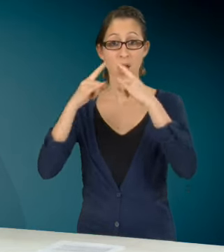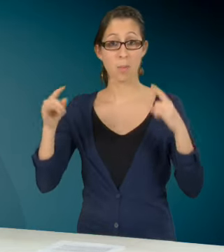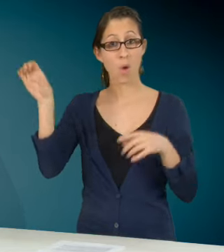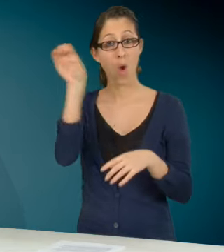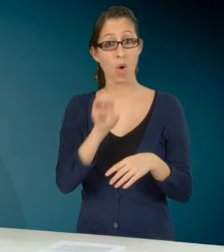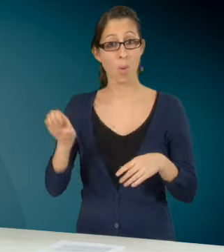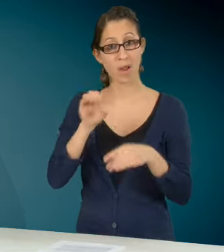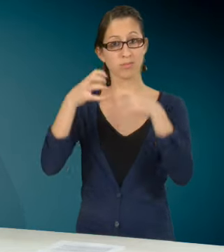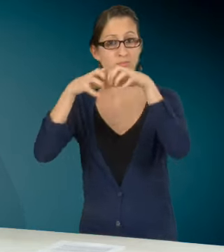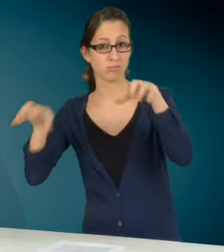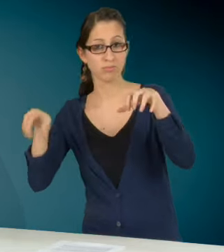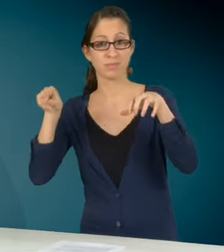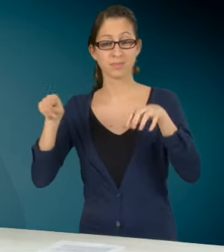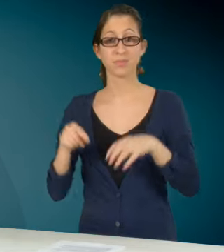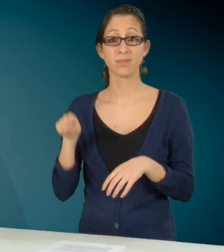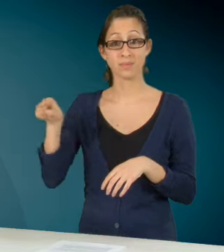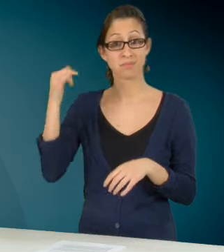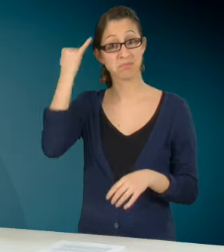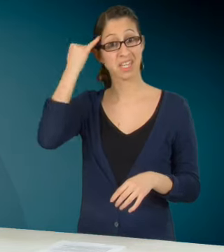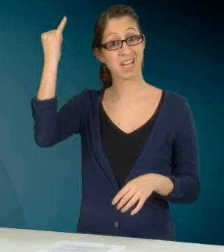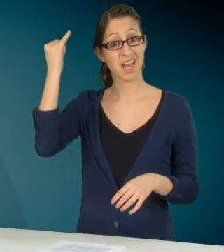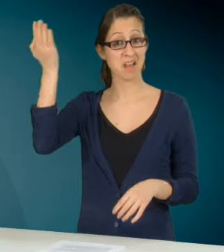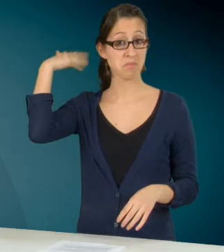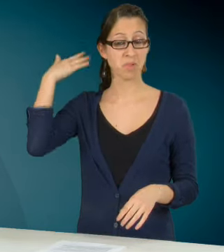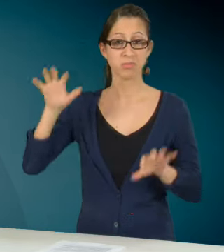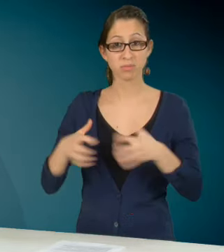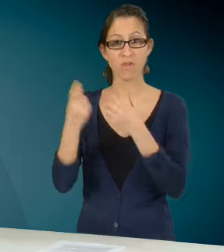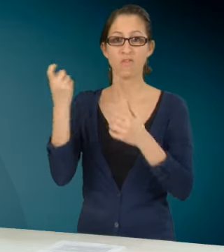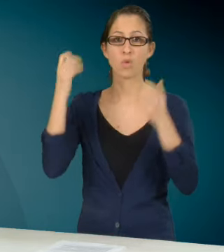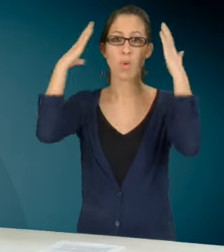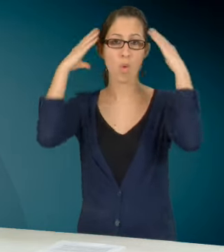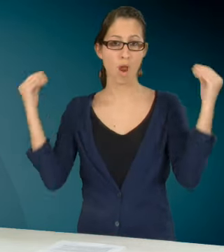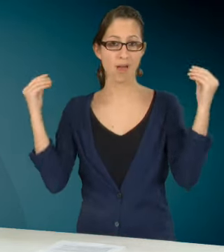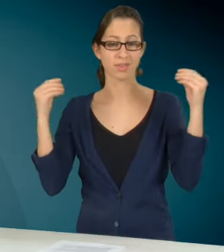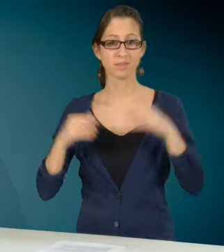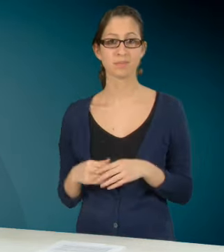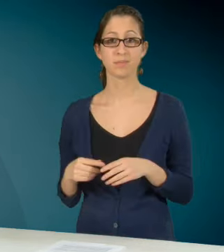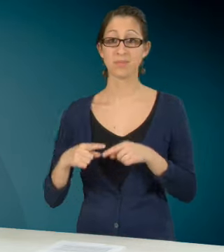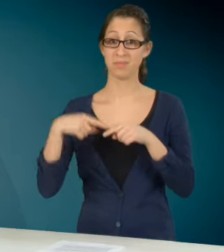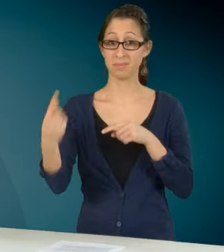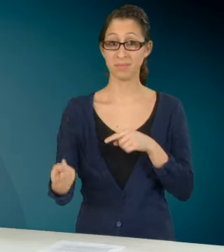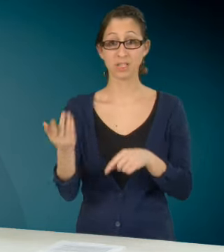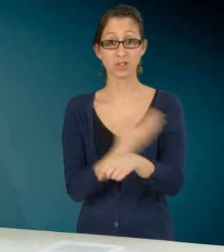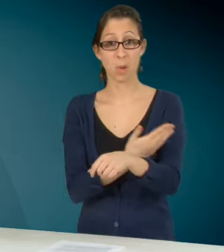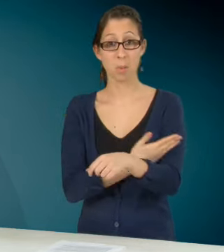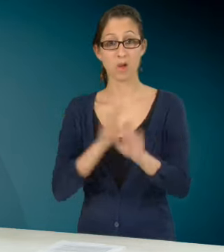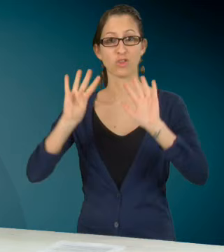europe die gründungsidee stammt aus holland dieses jahr findet der neunte